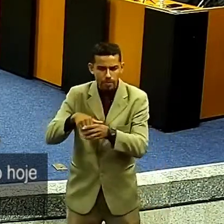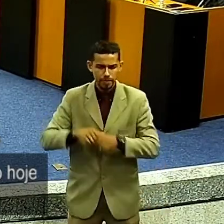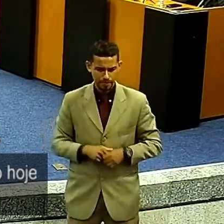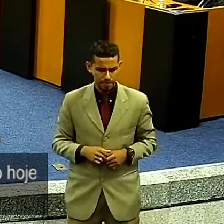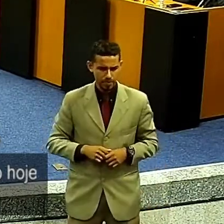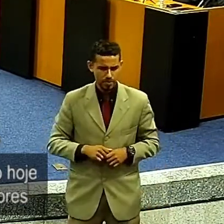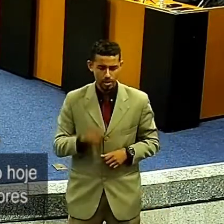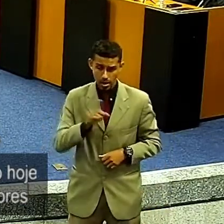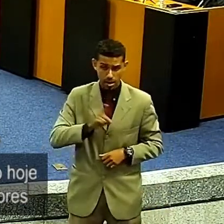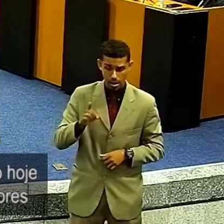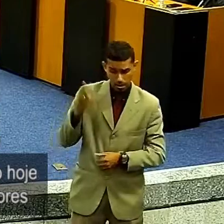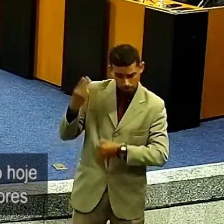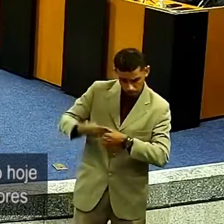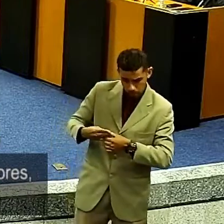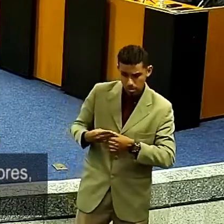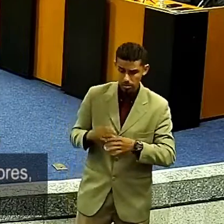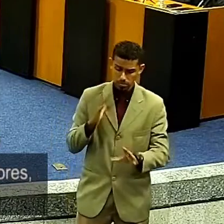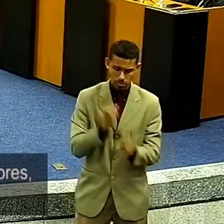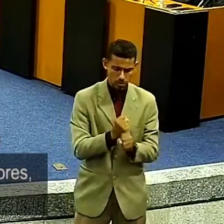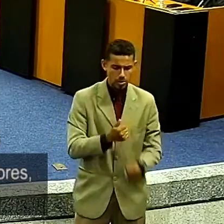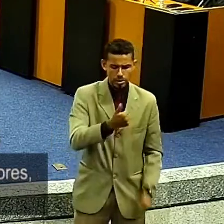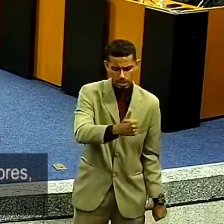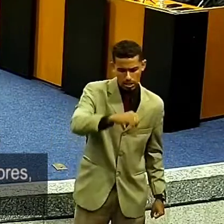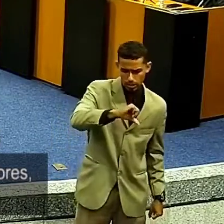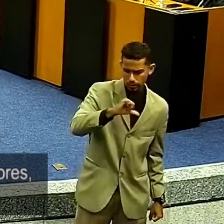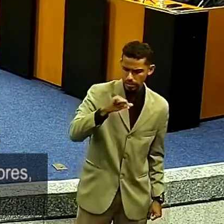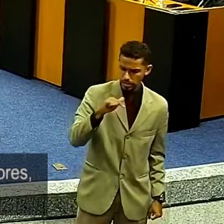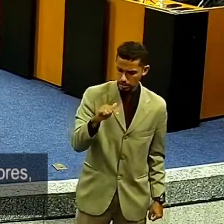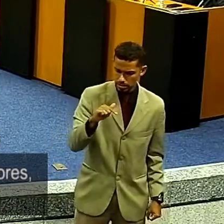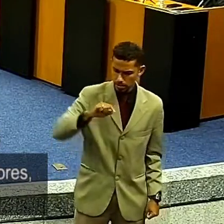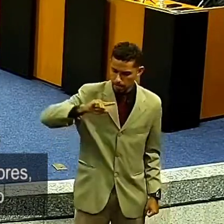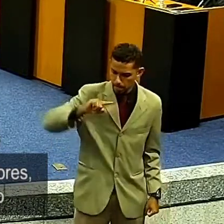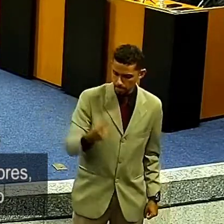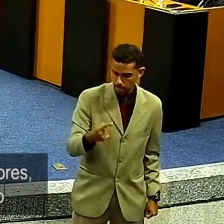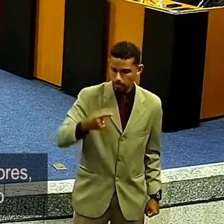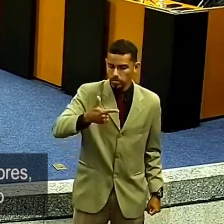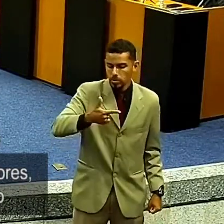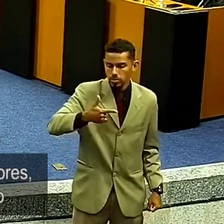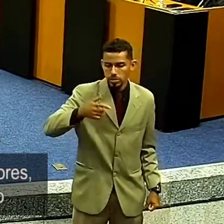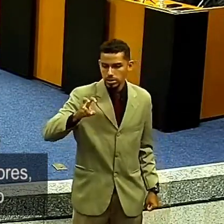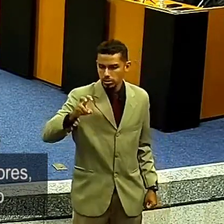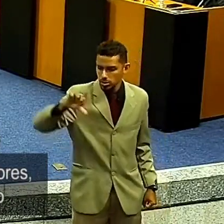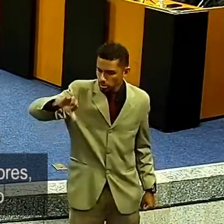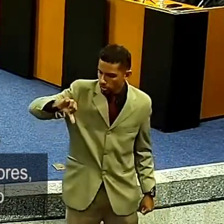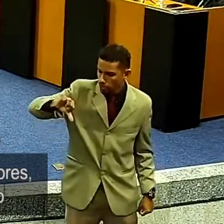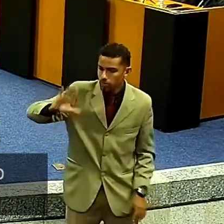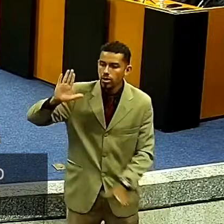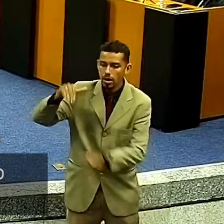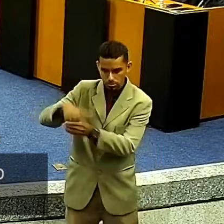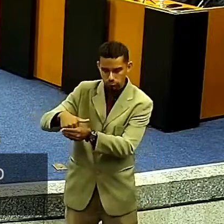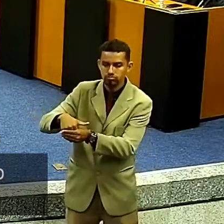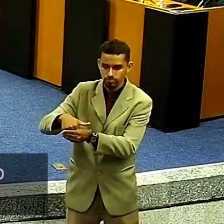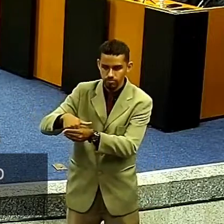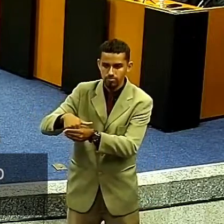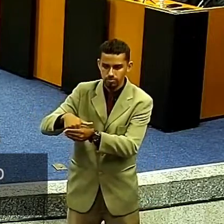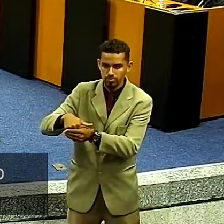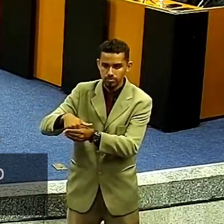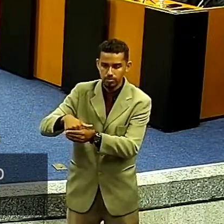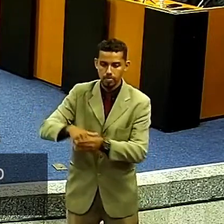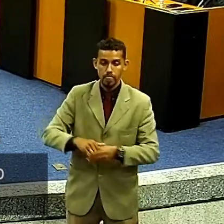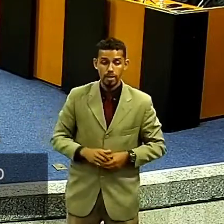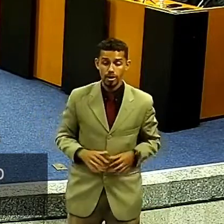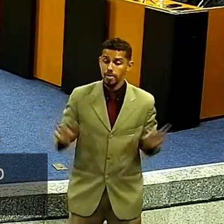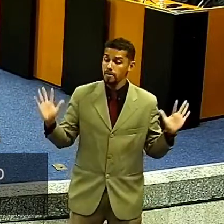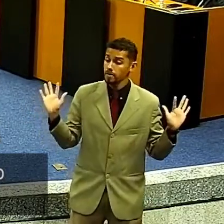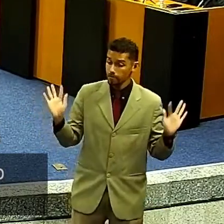naquele município com 197 259 eleitores aptos a votar